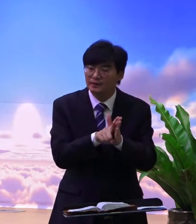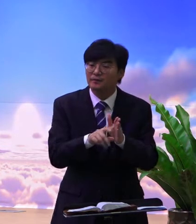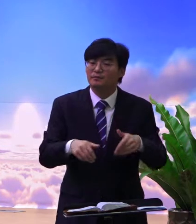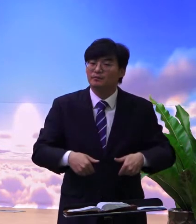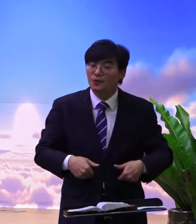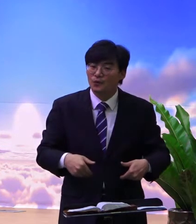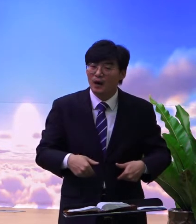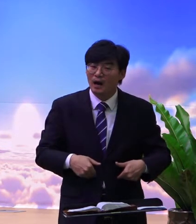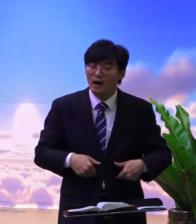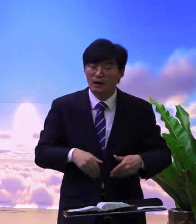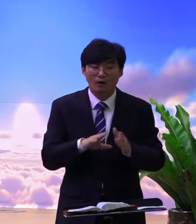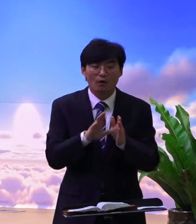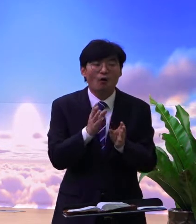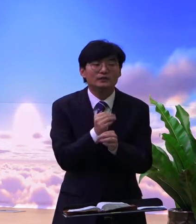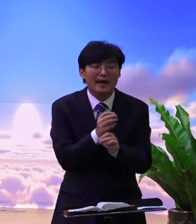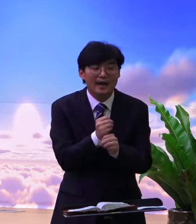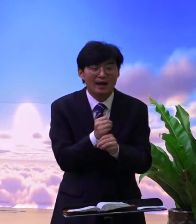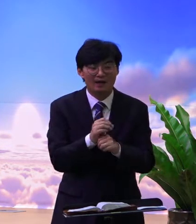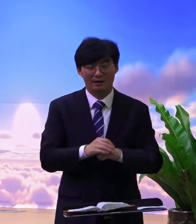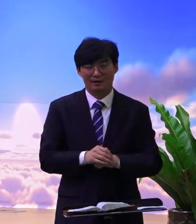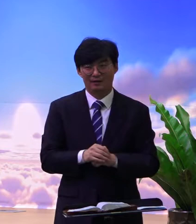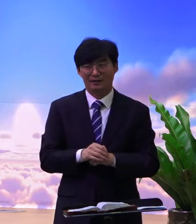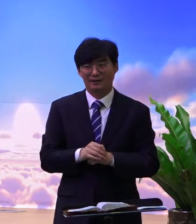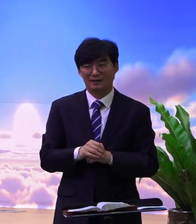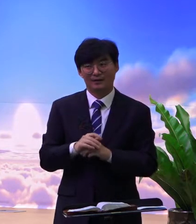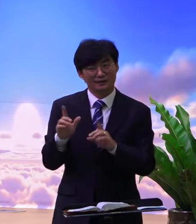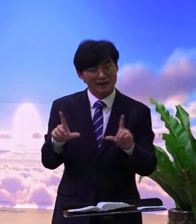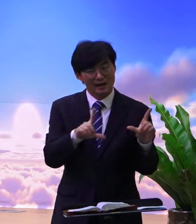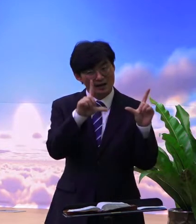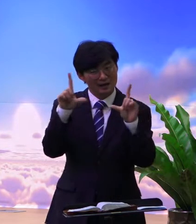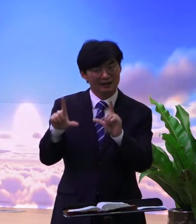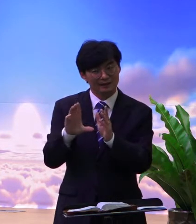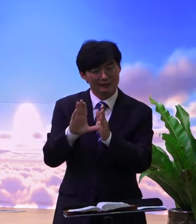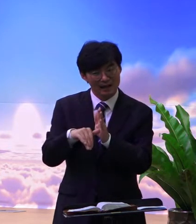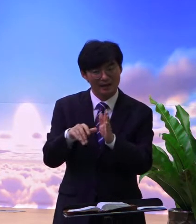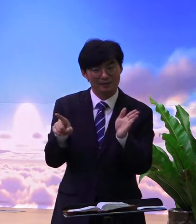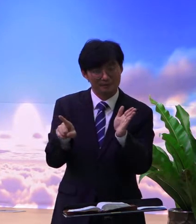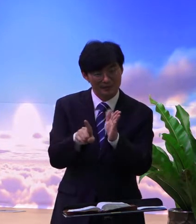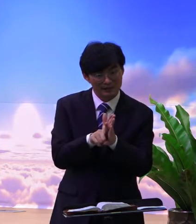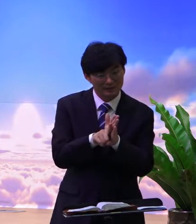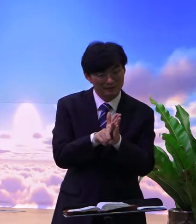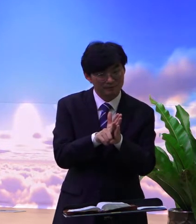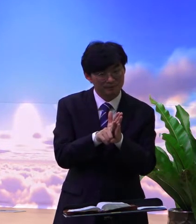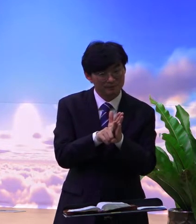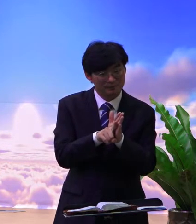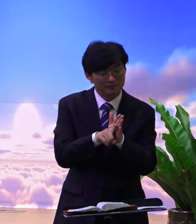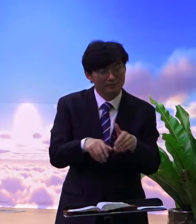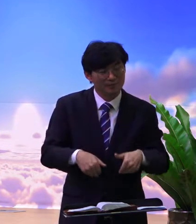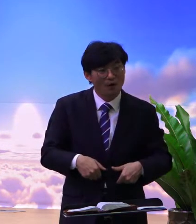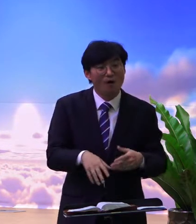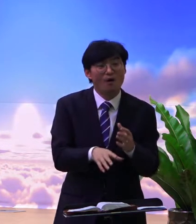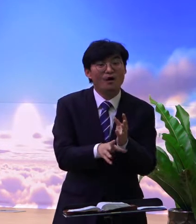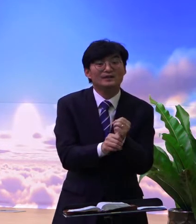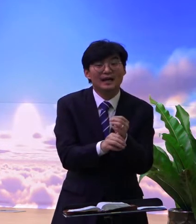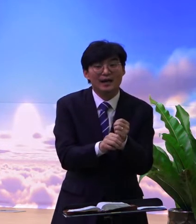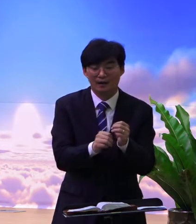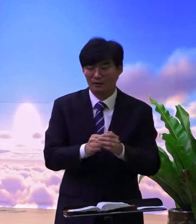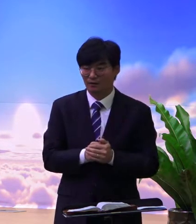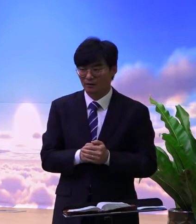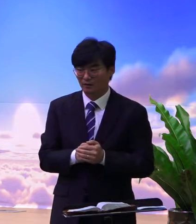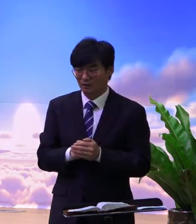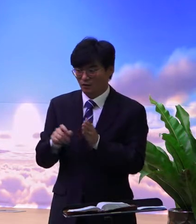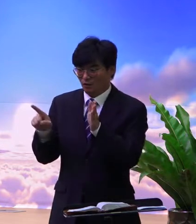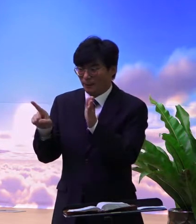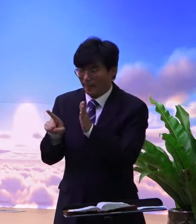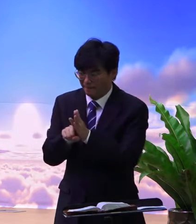우리 삶에 정말 믿음이 필요할 때는 언제입니까? 그것은 믿어지지 않을 때입니다.